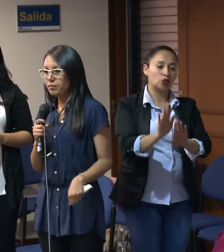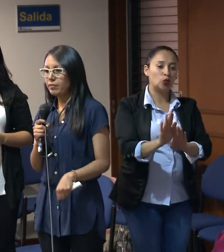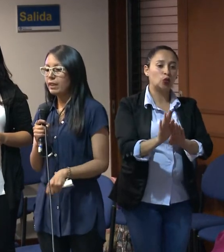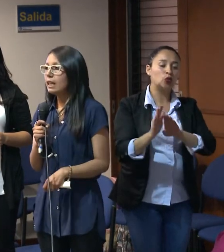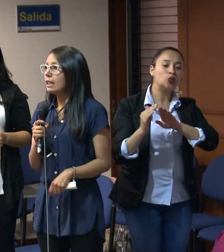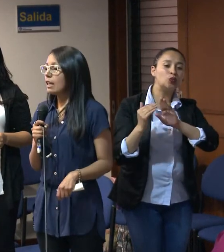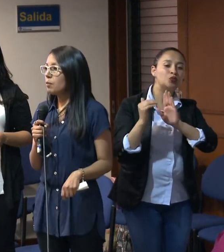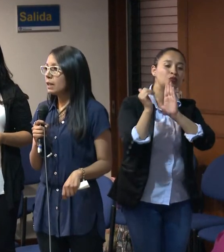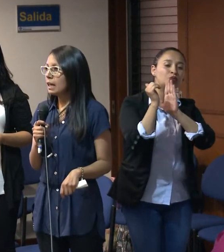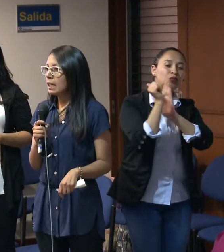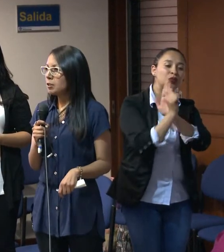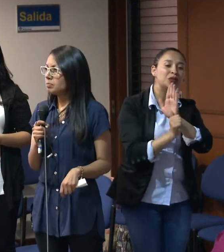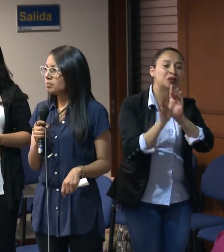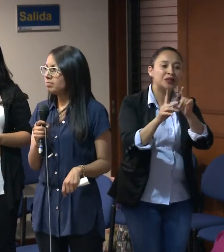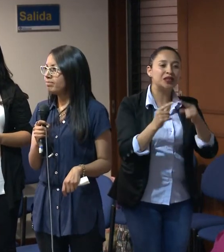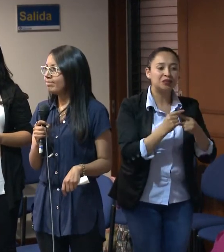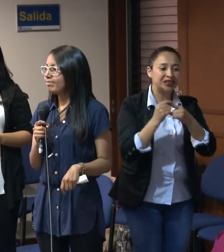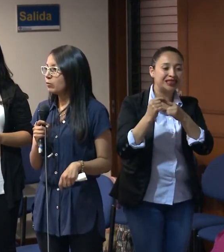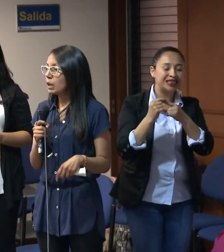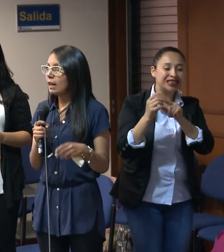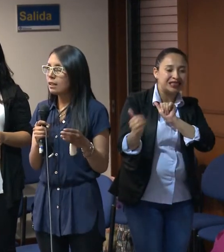sujeción, también